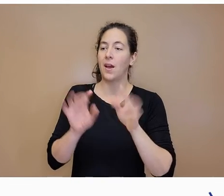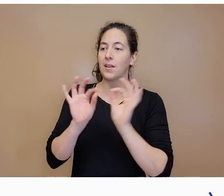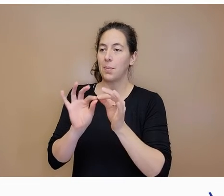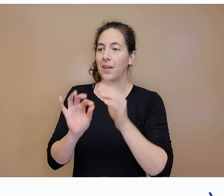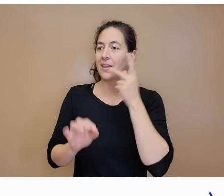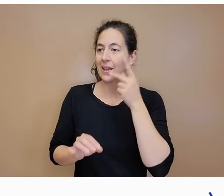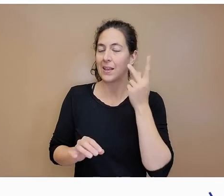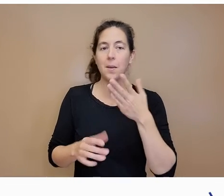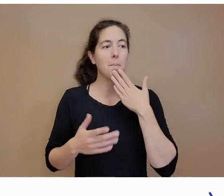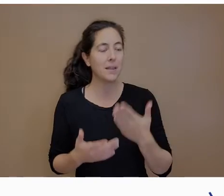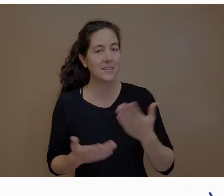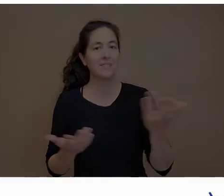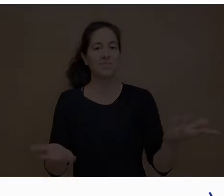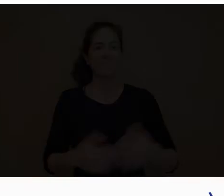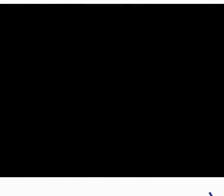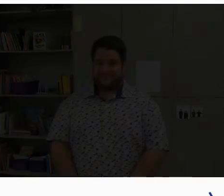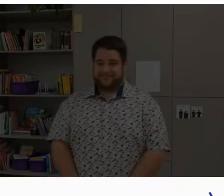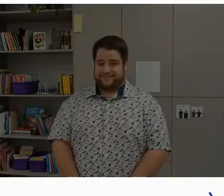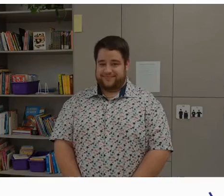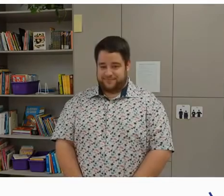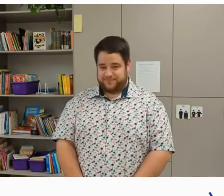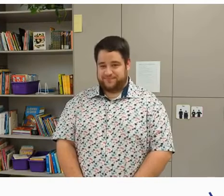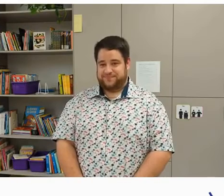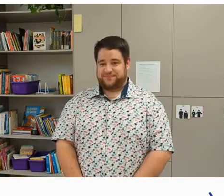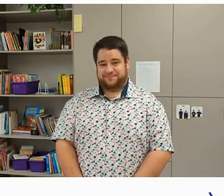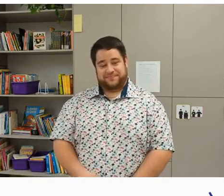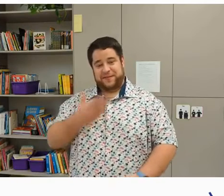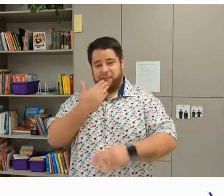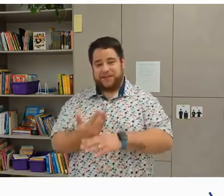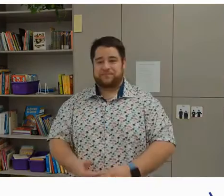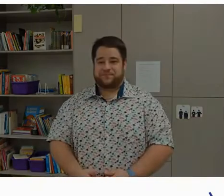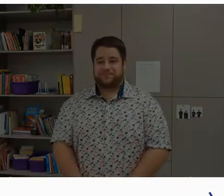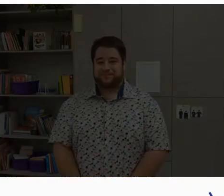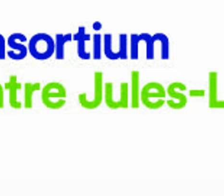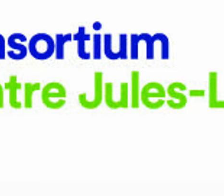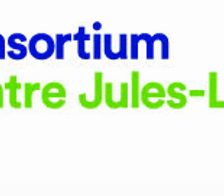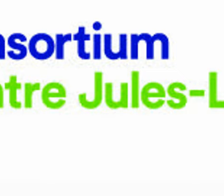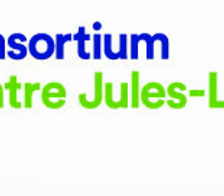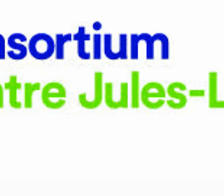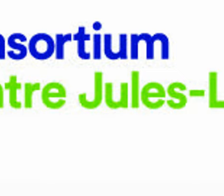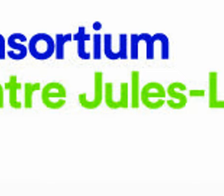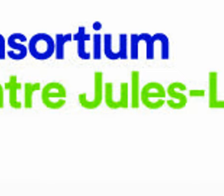l'interprète Karine Bénard. Merci beaucoup d'avoir été avec nous ce matin. Plaisir. Bon matin.